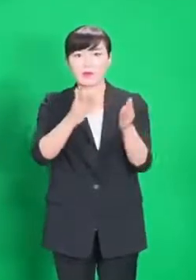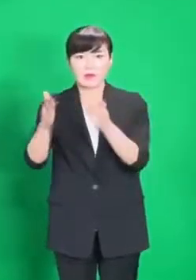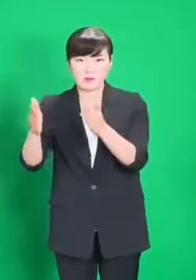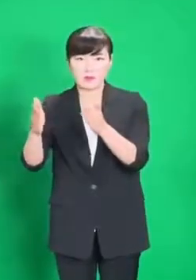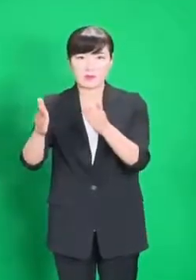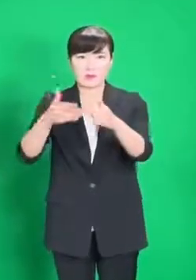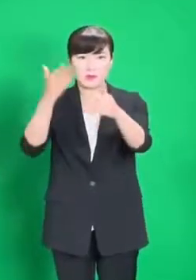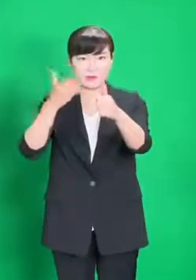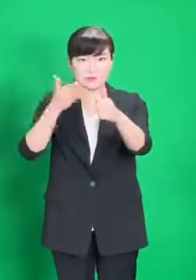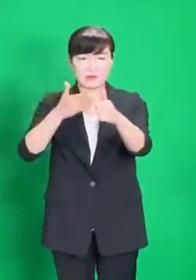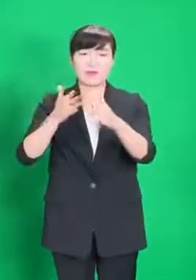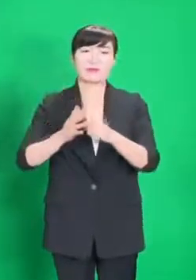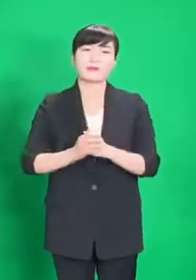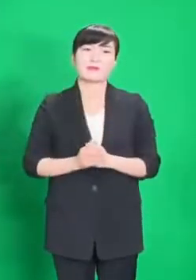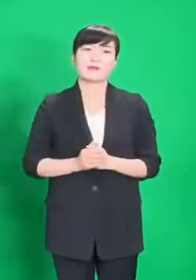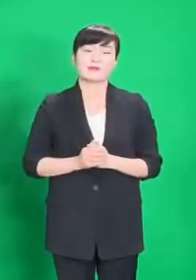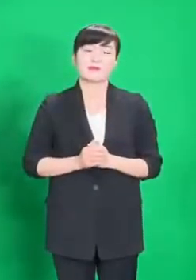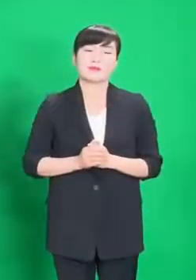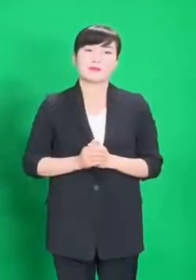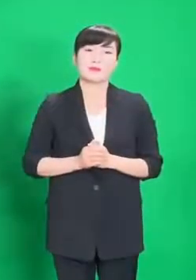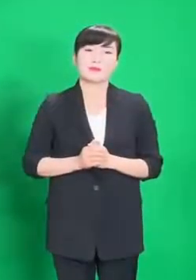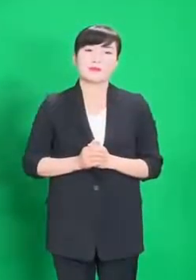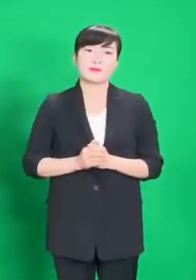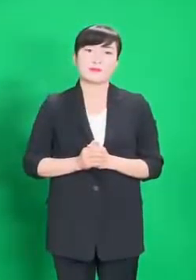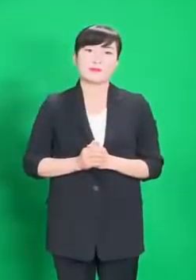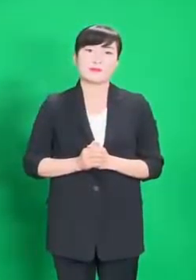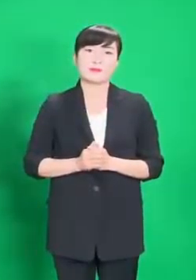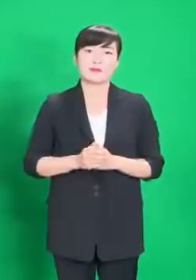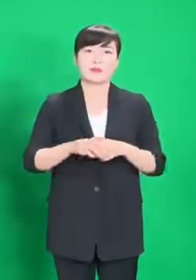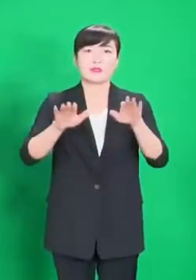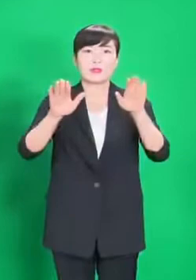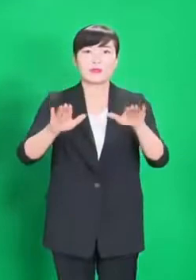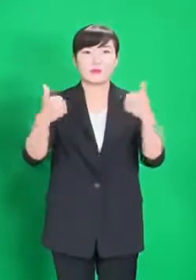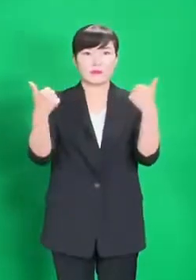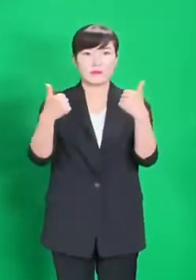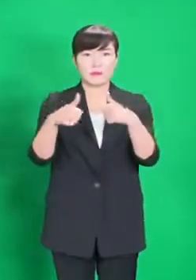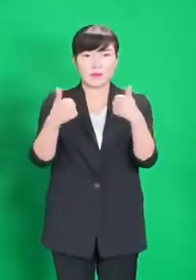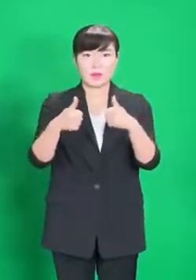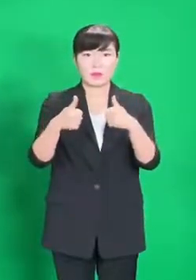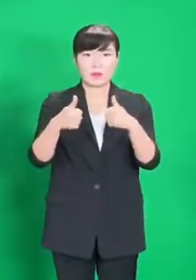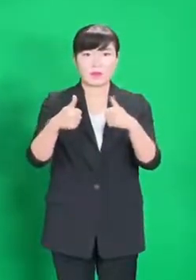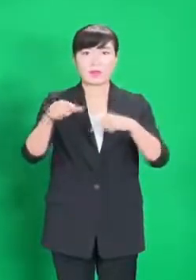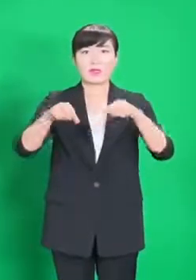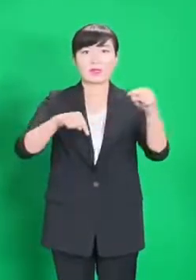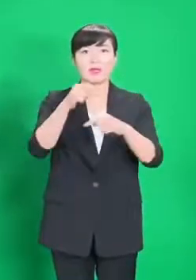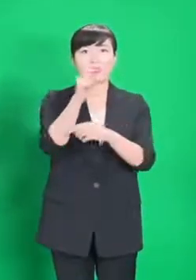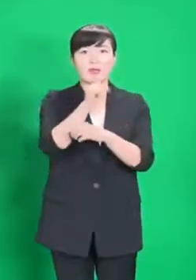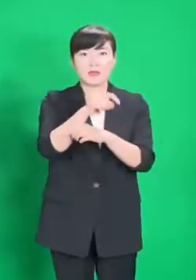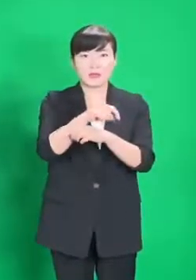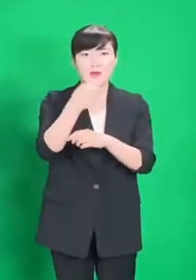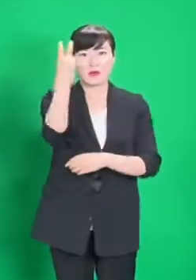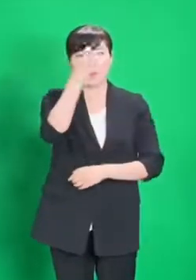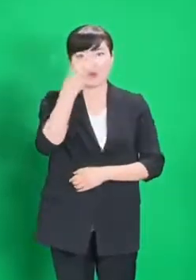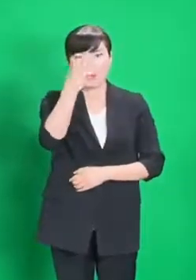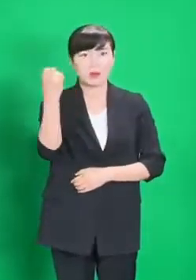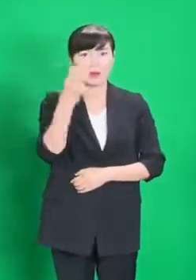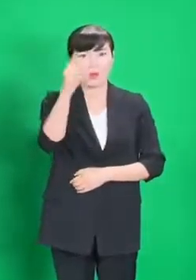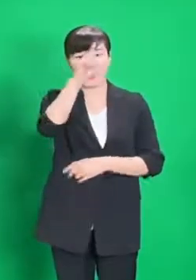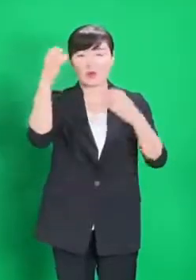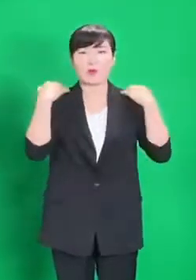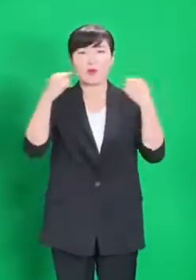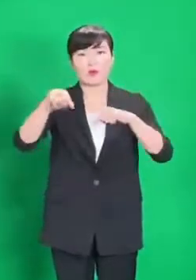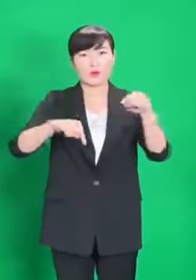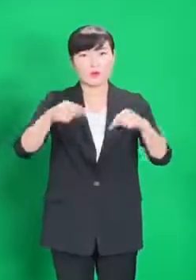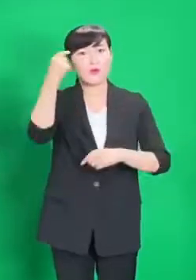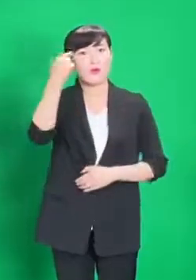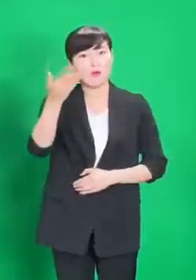만전을 다해 주시기 바랍니다. 이번 회기는 행정사무감사와 군정질문 등이